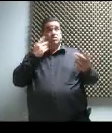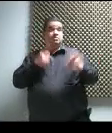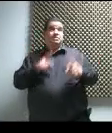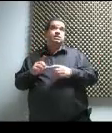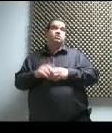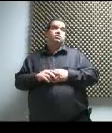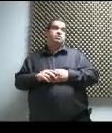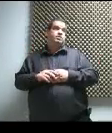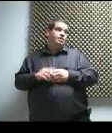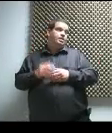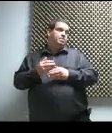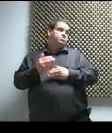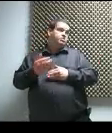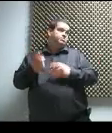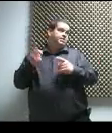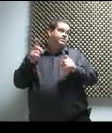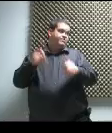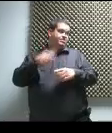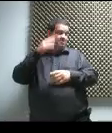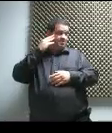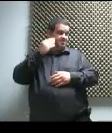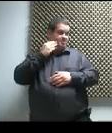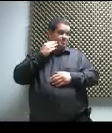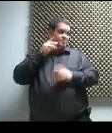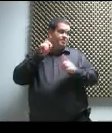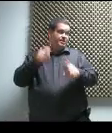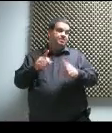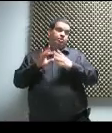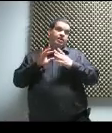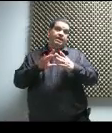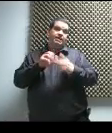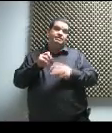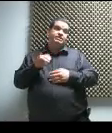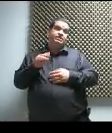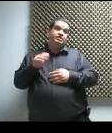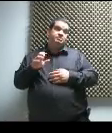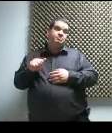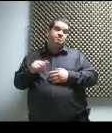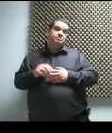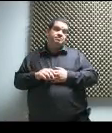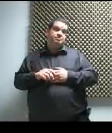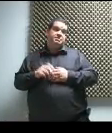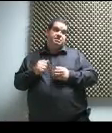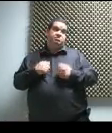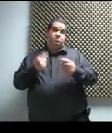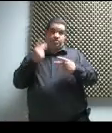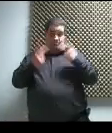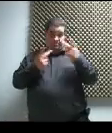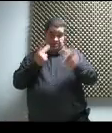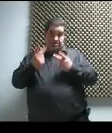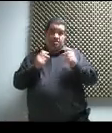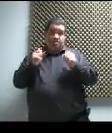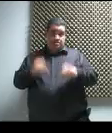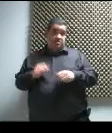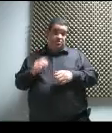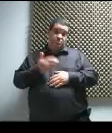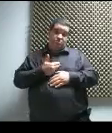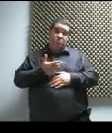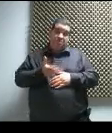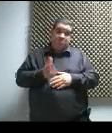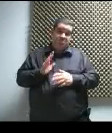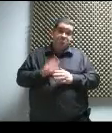próxima es que se den su viajecito por Mayagüez para ir por allí en la red sísmica para que vean lo que tenemos allí. ¿Se puede? se puede entrar? Sí, nosotros tenemos una Sí, ahí